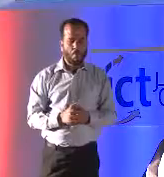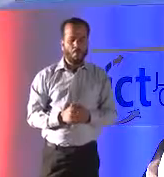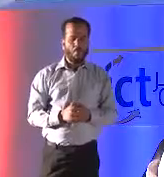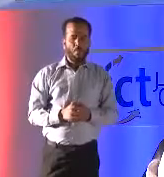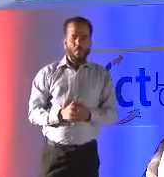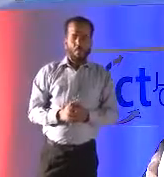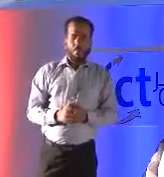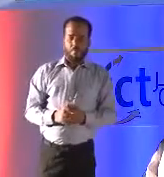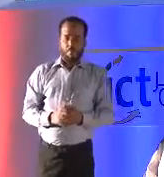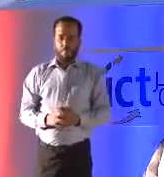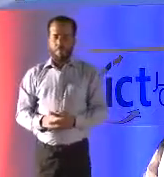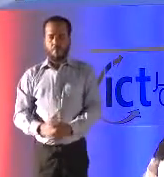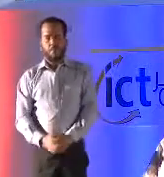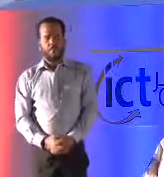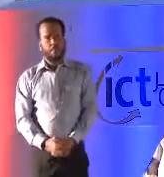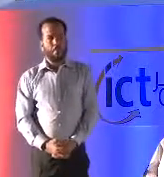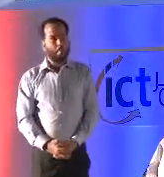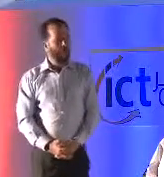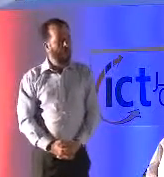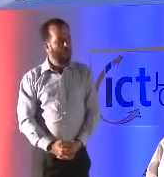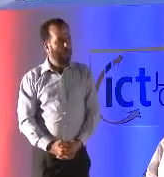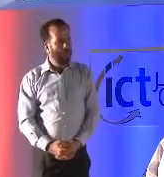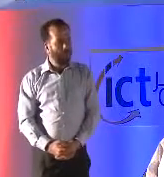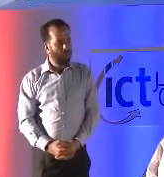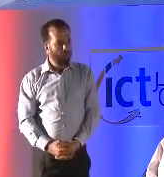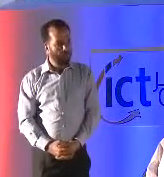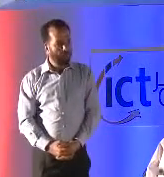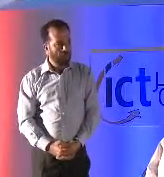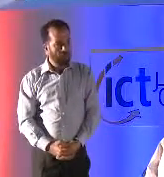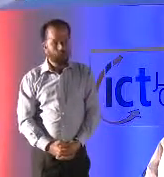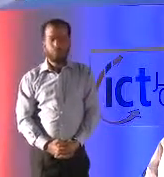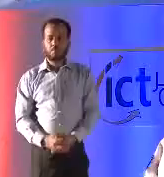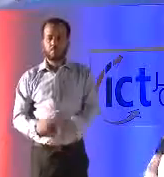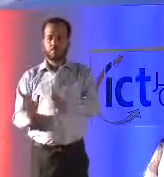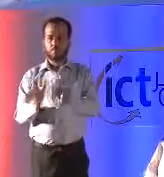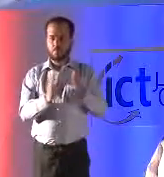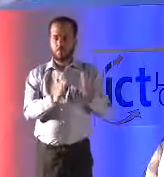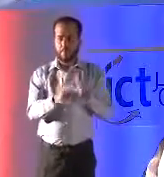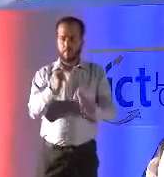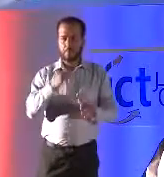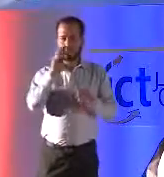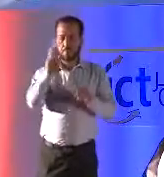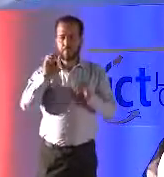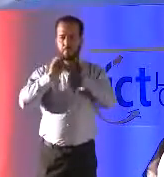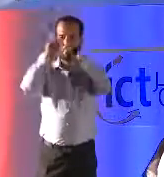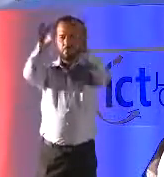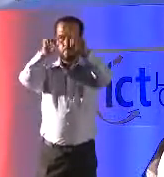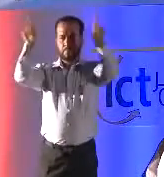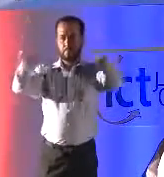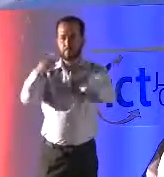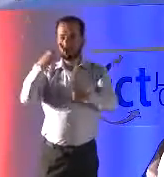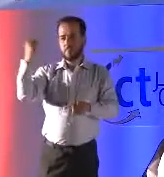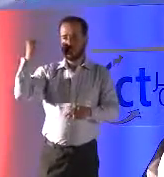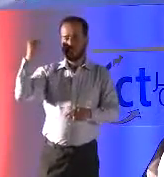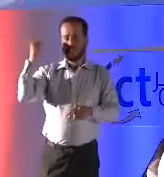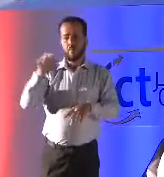let's take a look at our region only a few years ago. ونرى هنا على الشاشة أن هناك